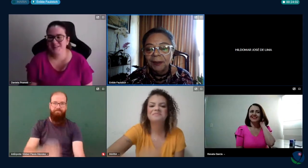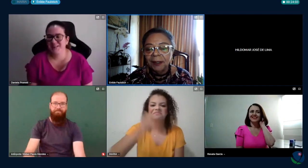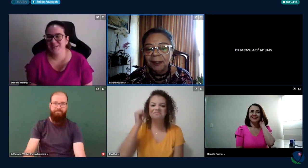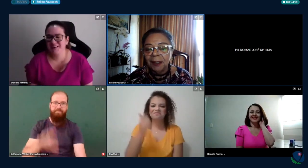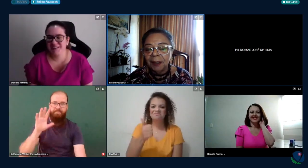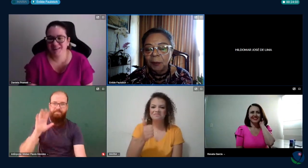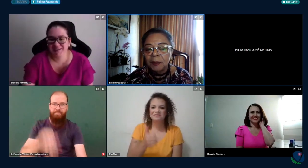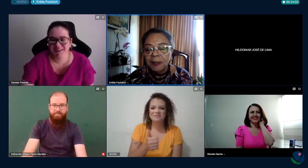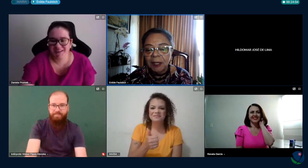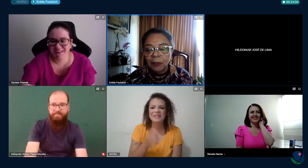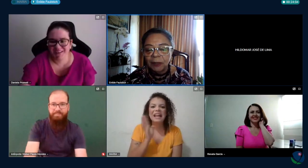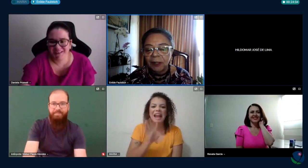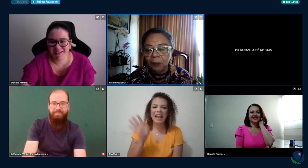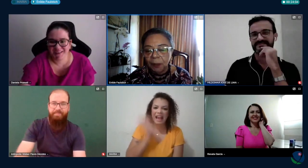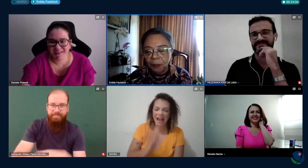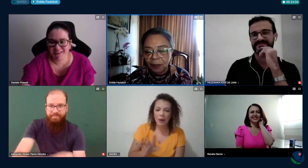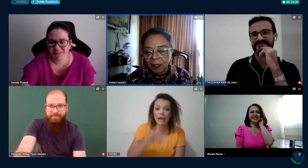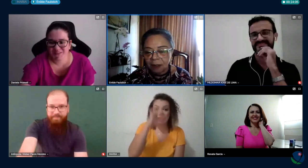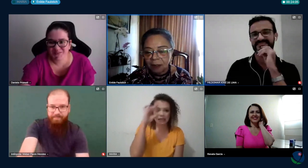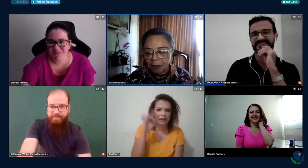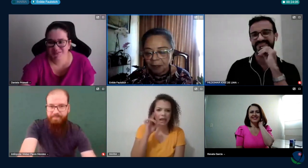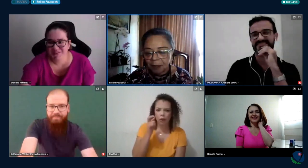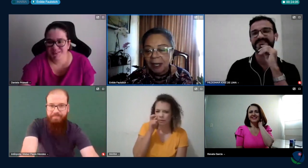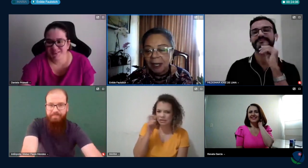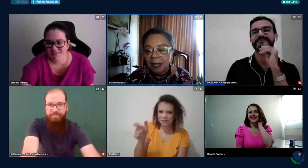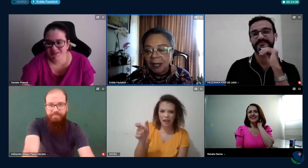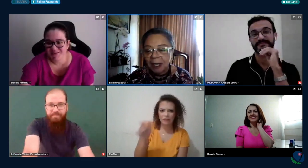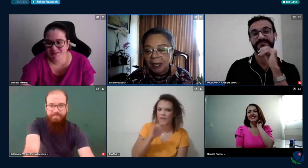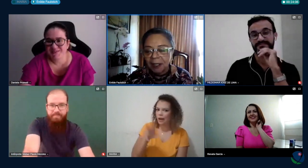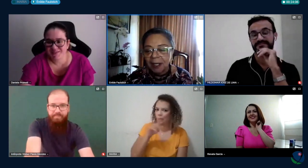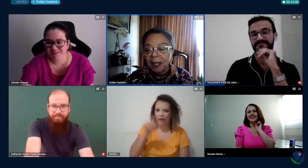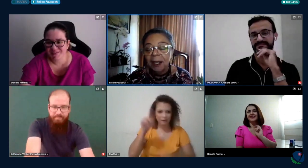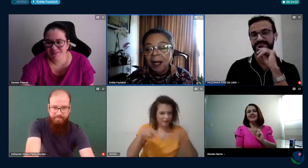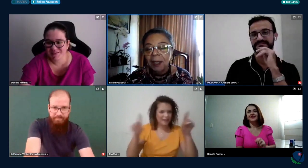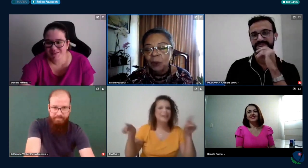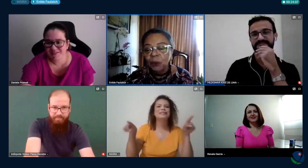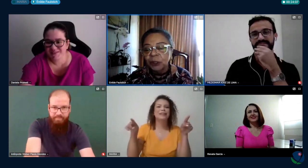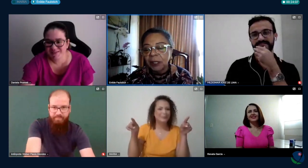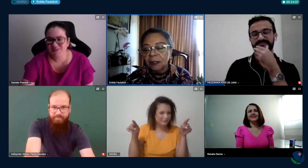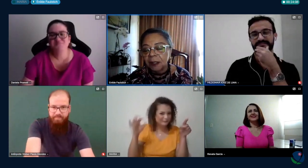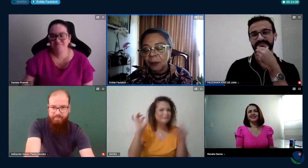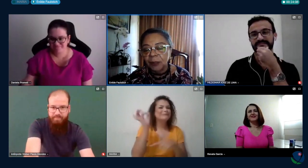porque Daniela observa que não é variação. No caso